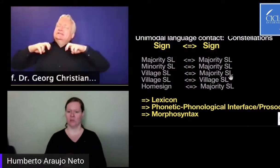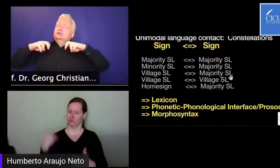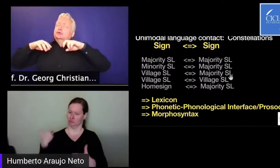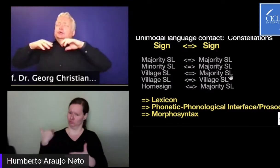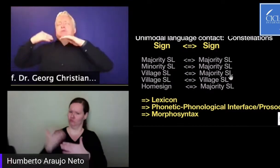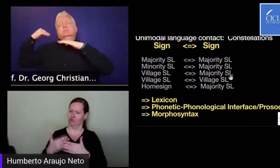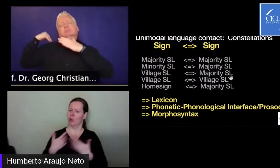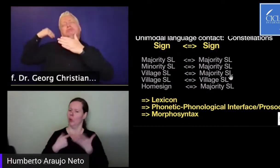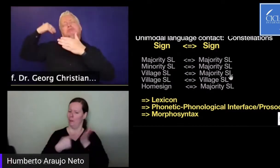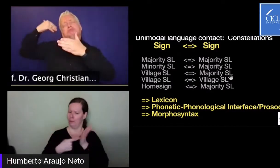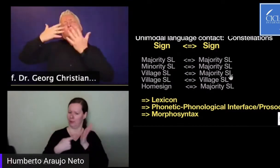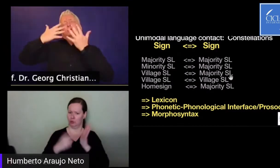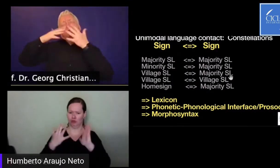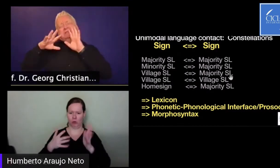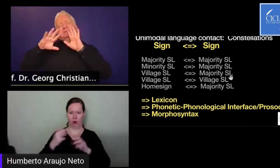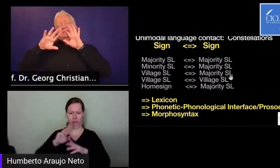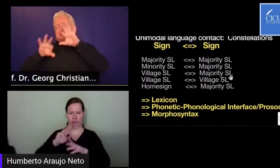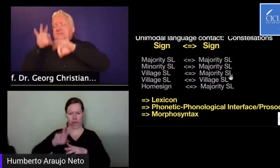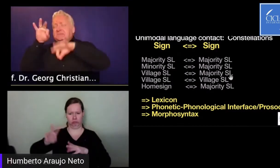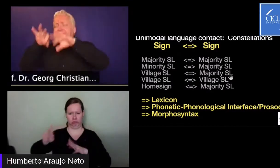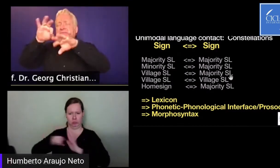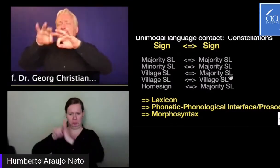trocas dessas línguas em contato.